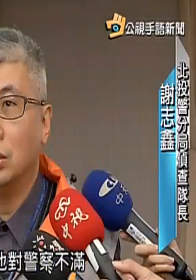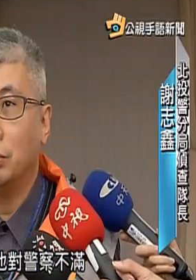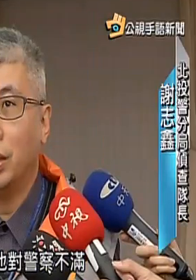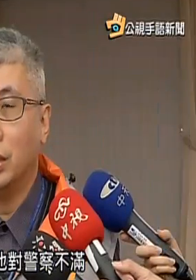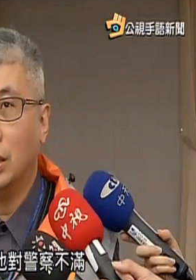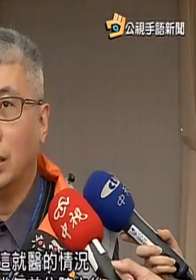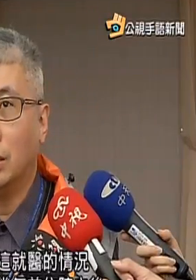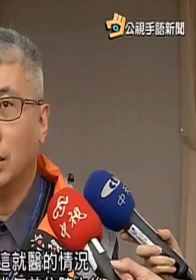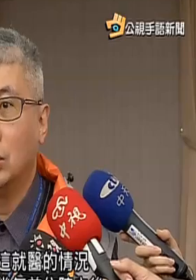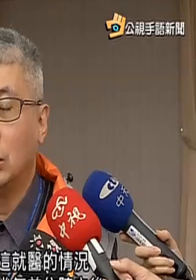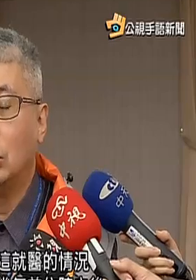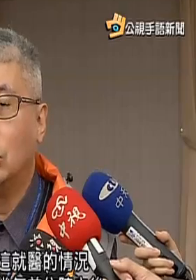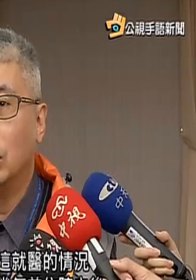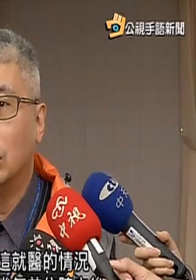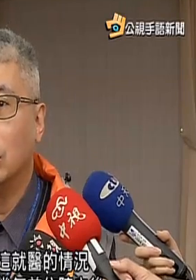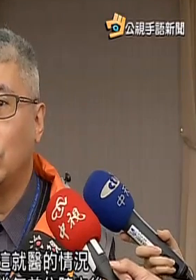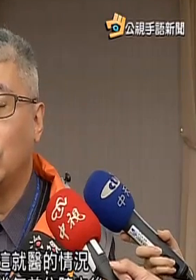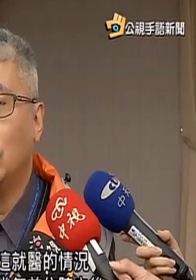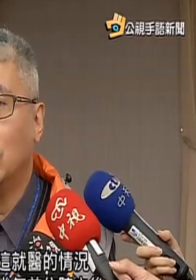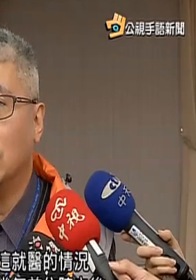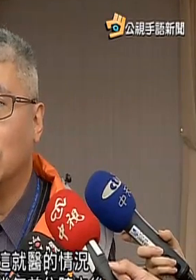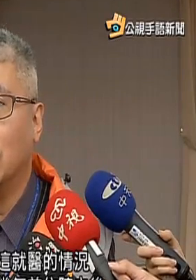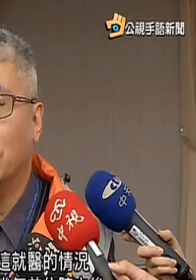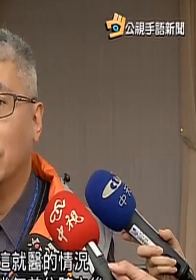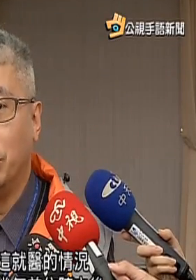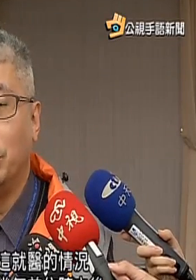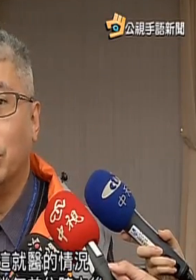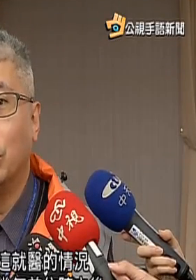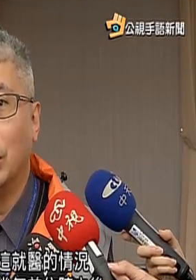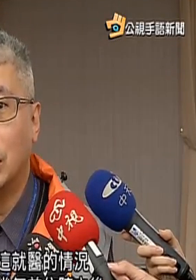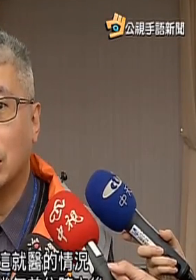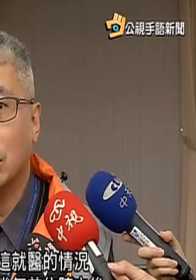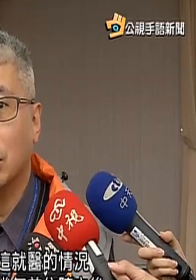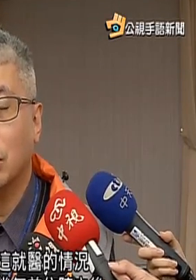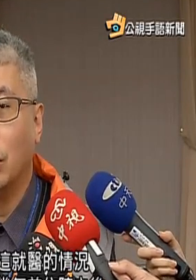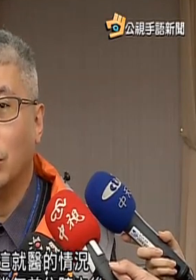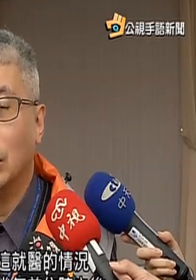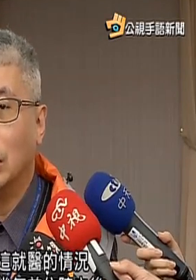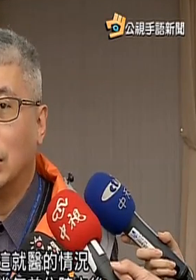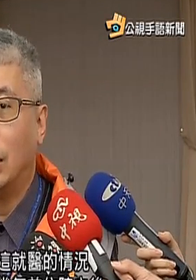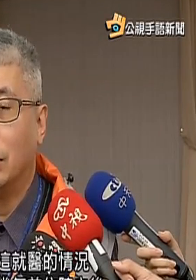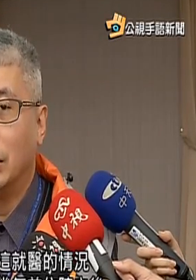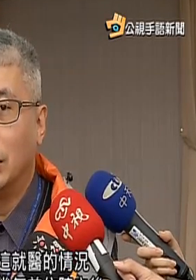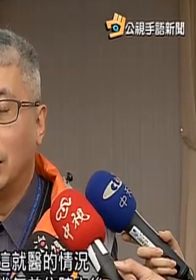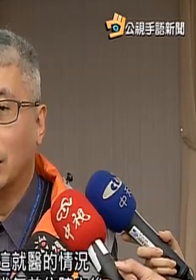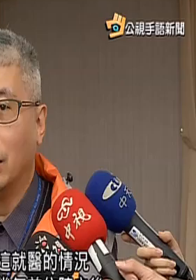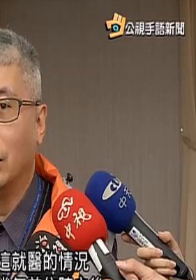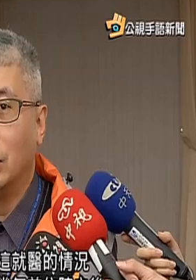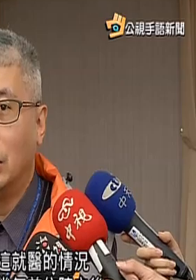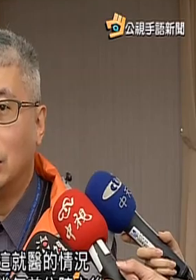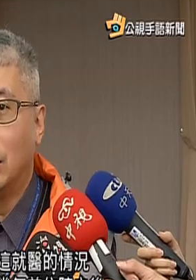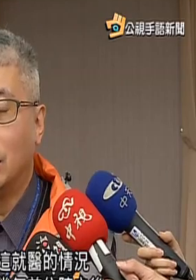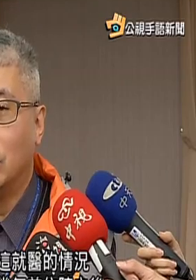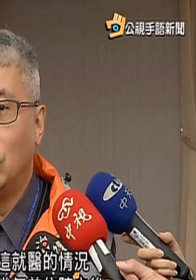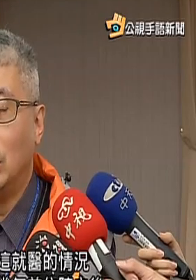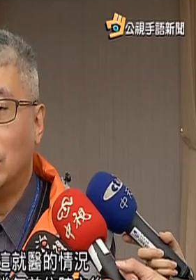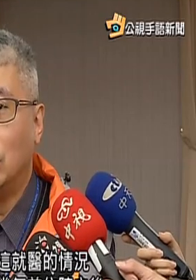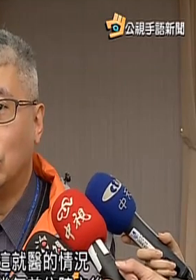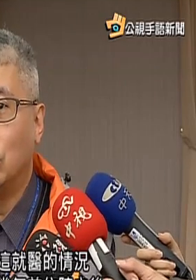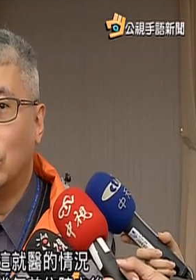这半年来，似乎这就医的情况并不规则。那大概在几年前住院